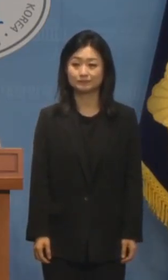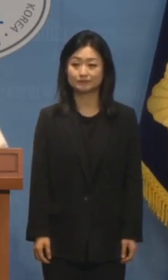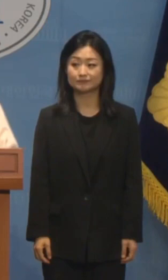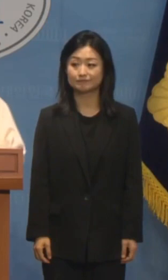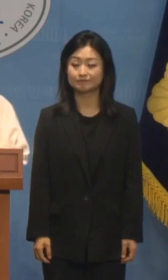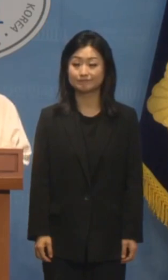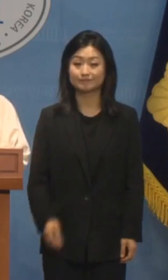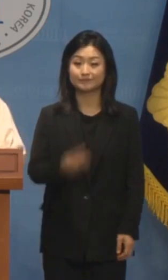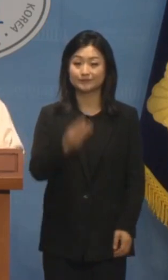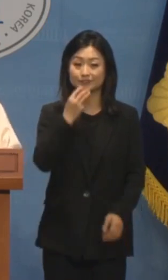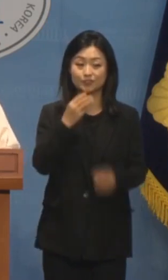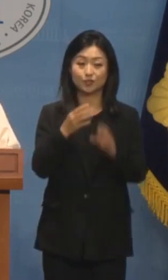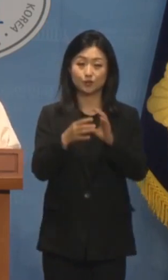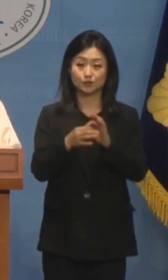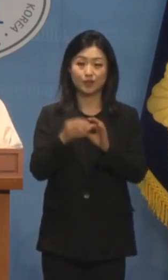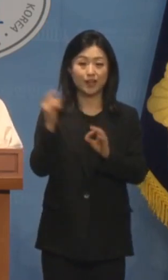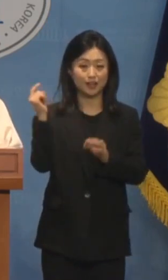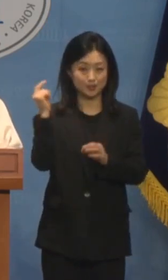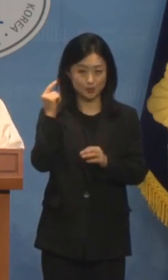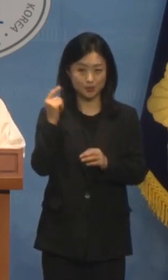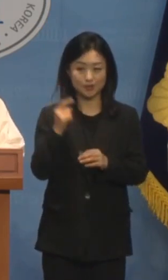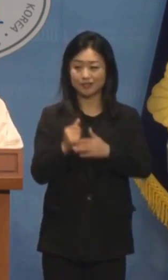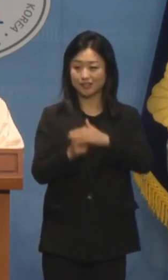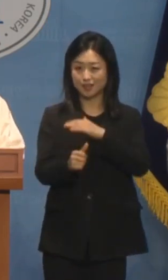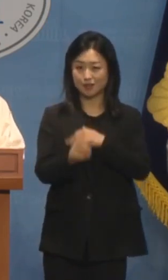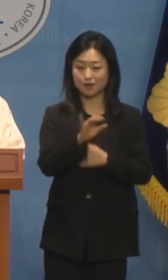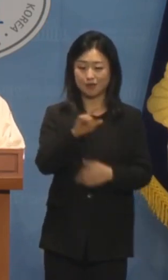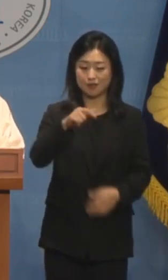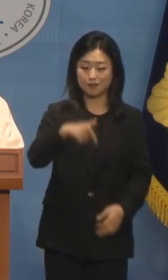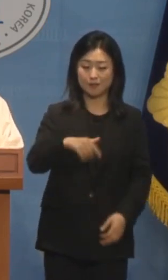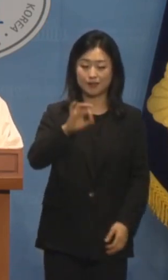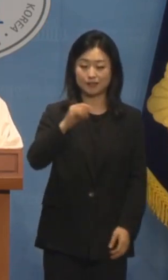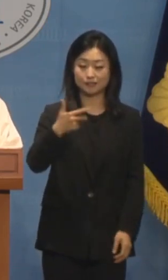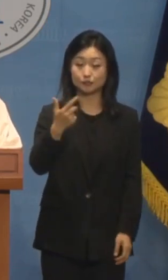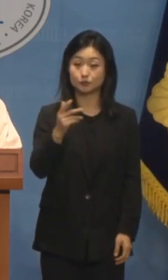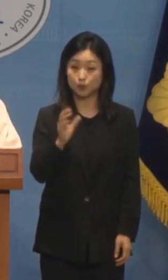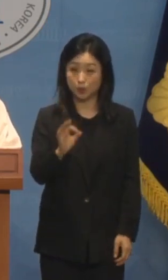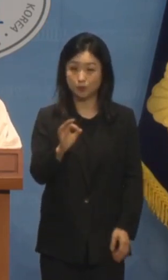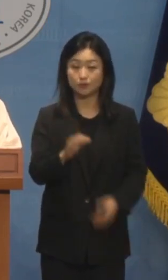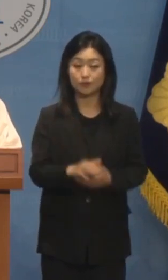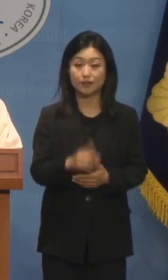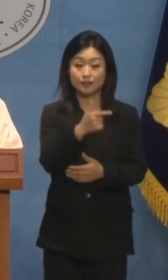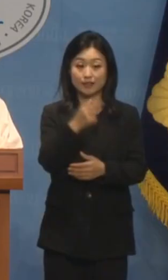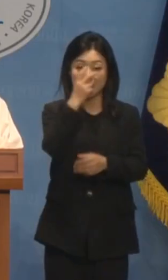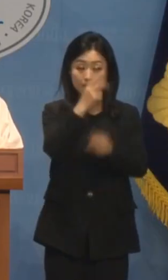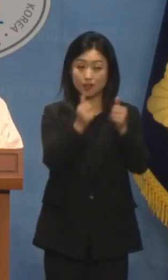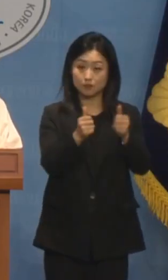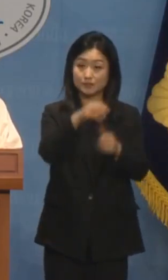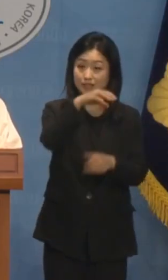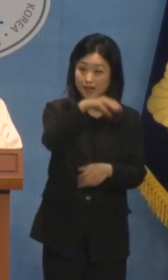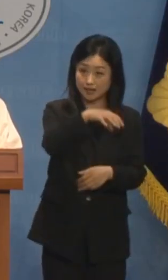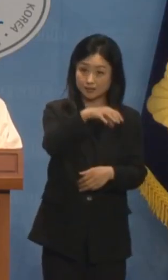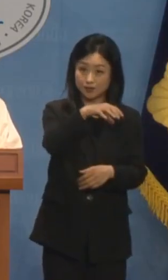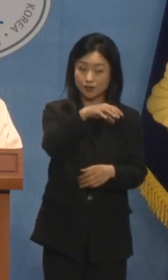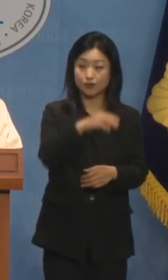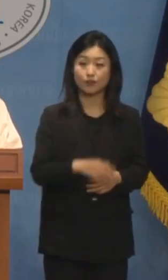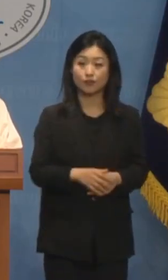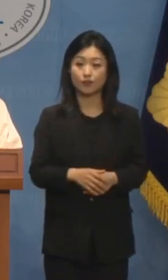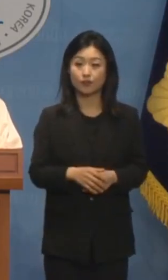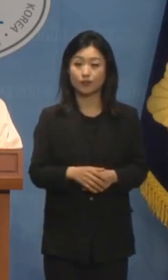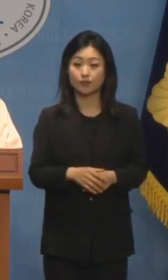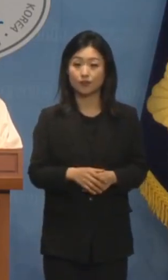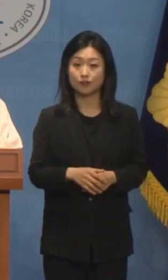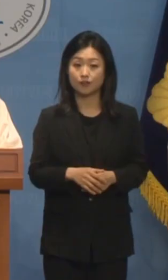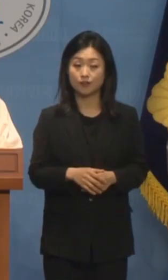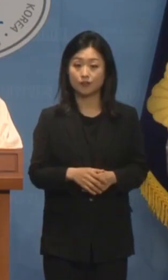예, 서울의 소리 백은종입니다. 저희는 이번 대검찰청에서 열린